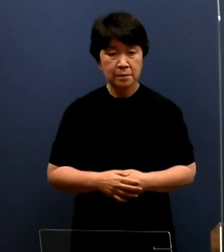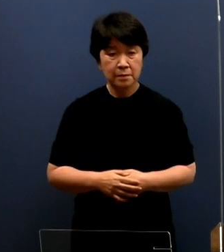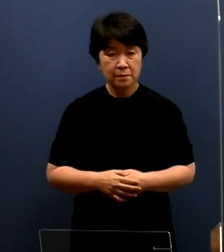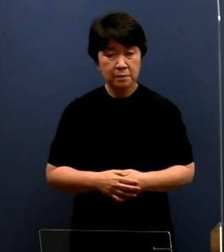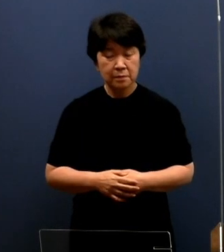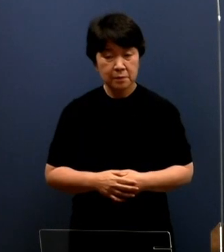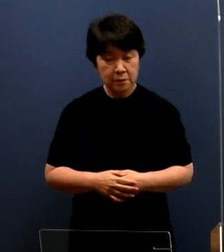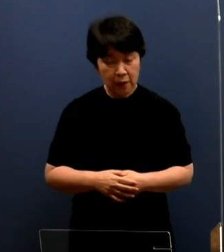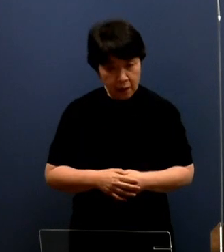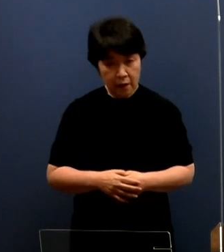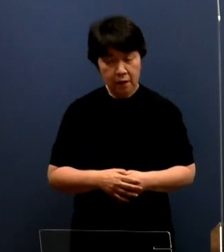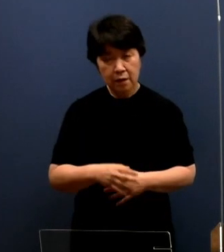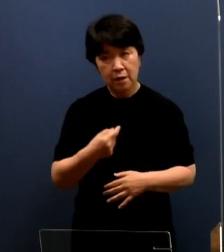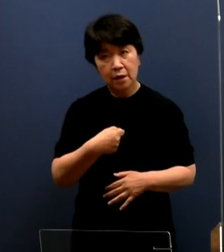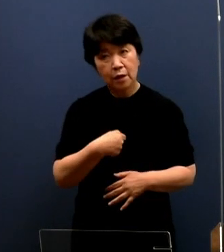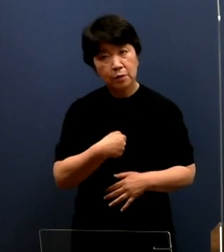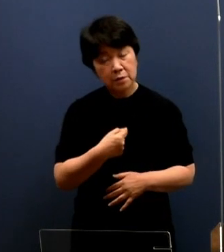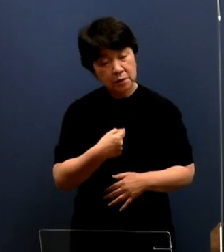で私は、